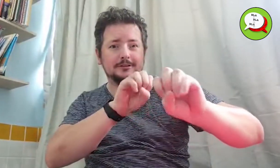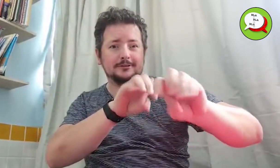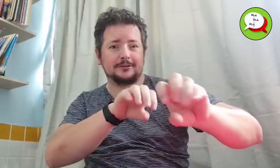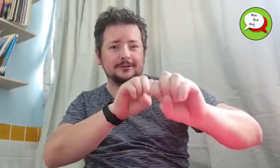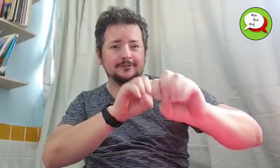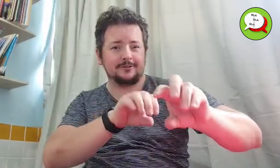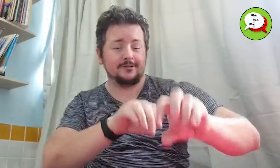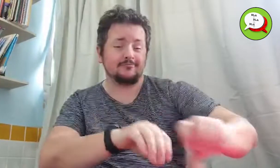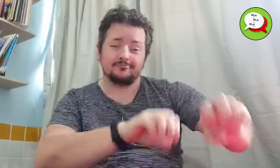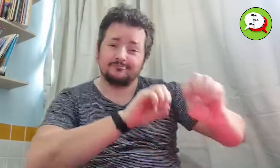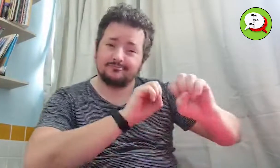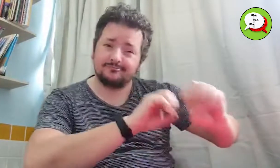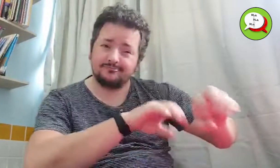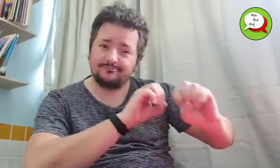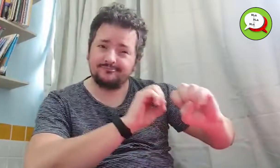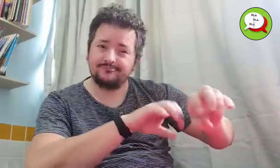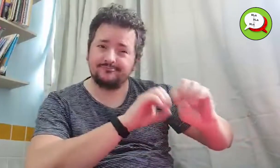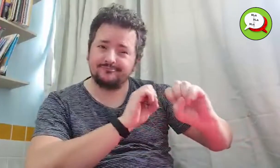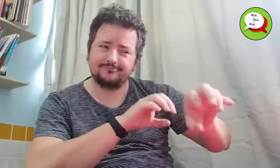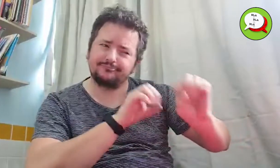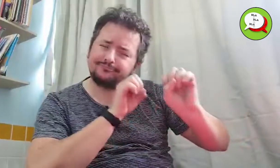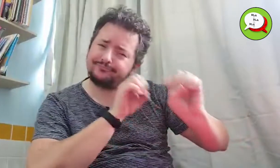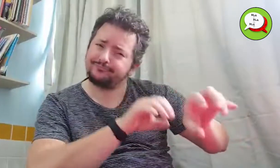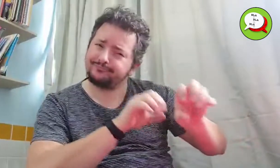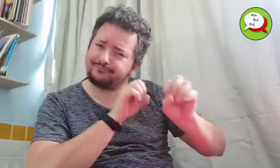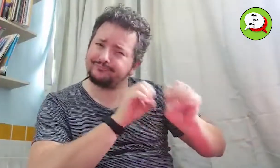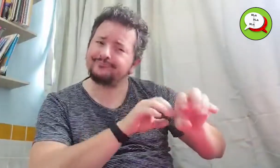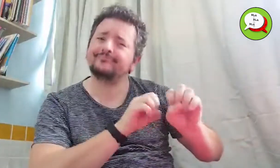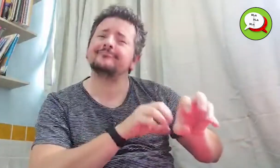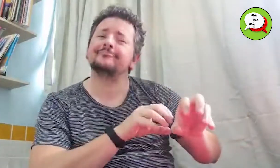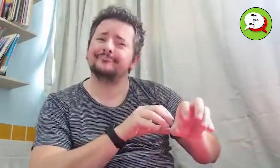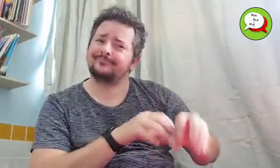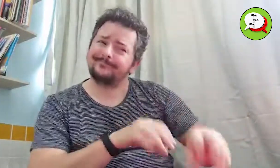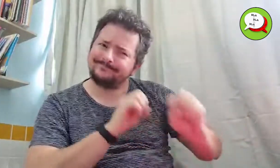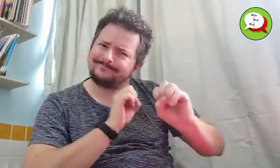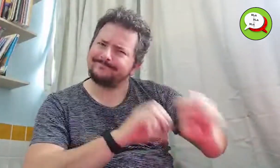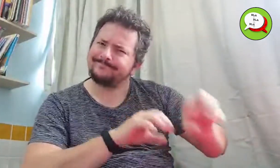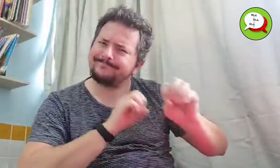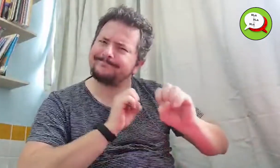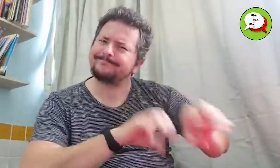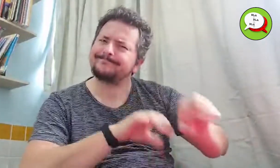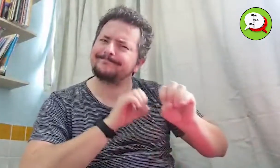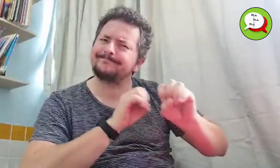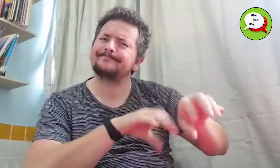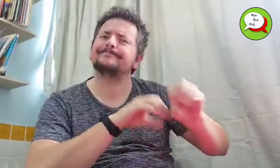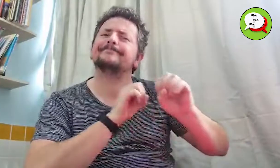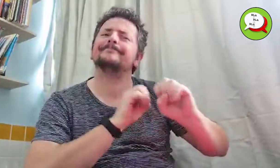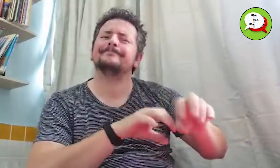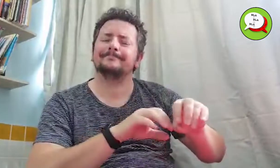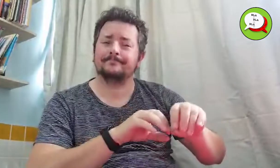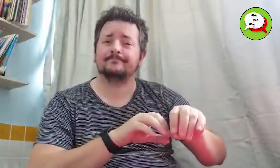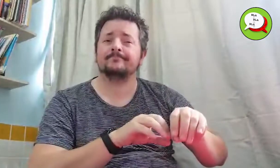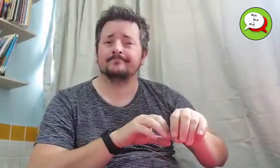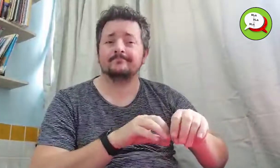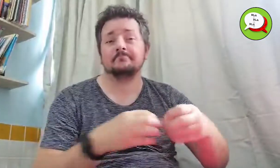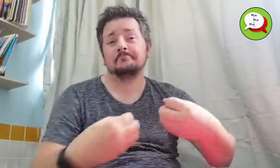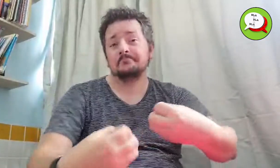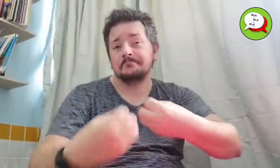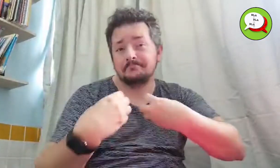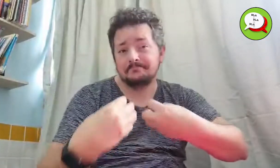Veja só, com as duas mãos fechadas, é como se eu desse uma leve abrida na mão, uma leve jogadinha. Então, se